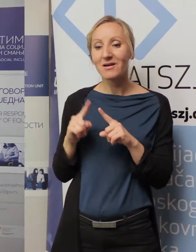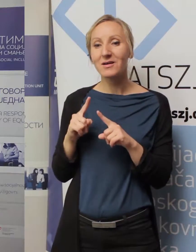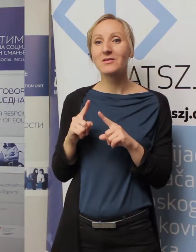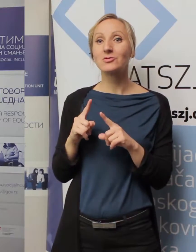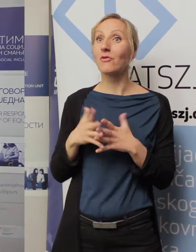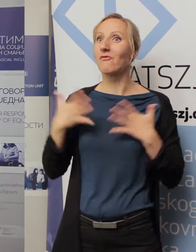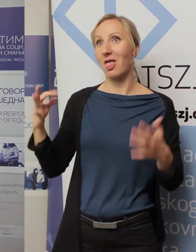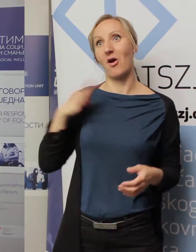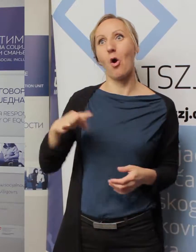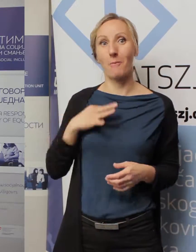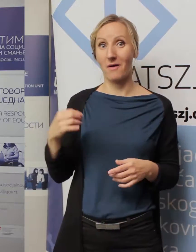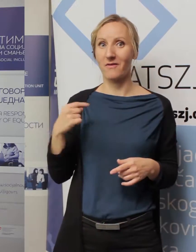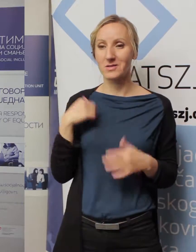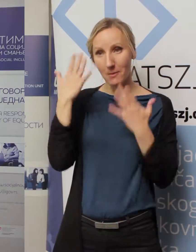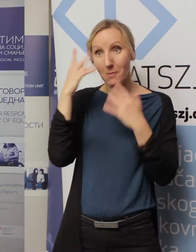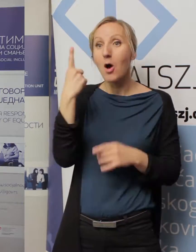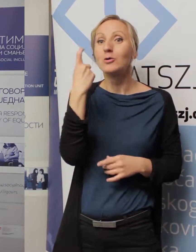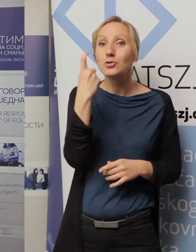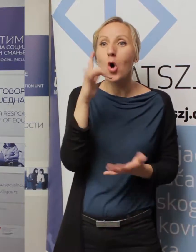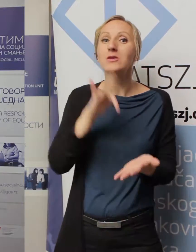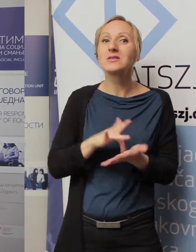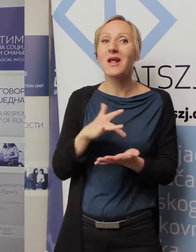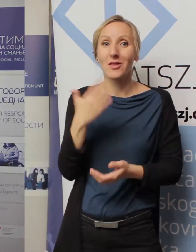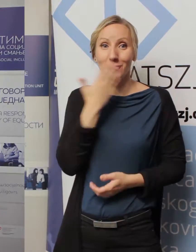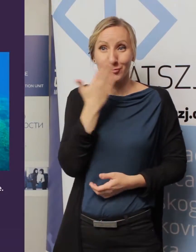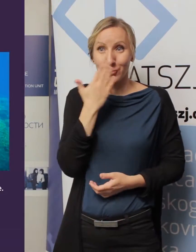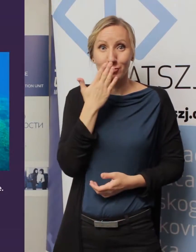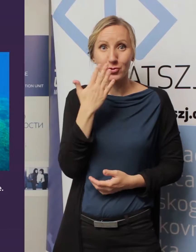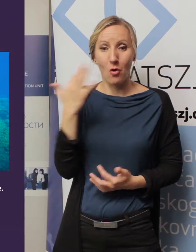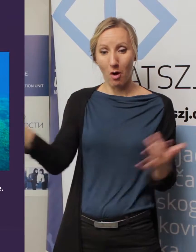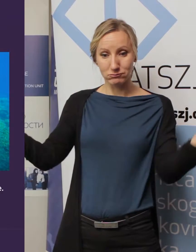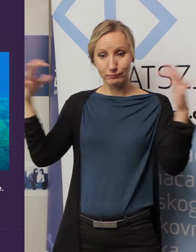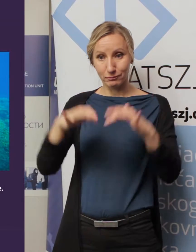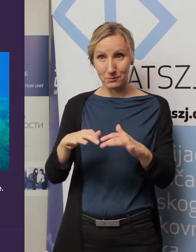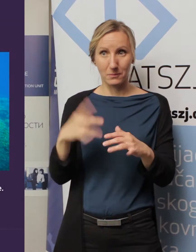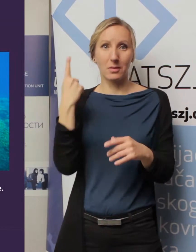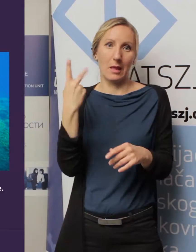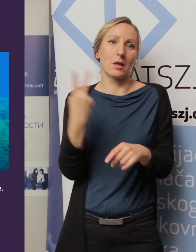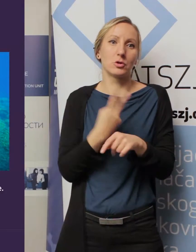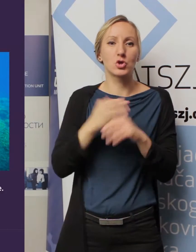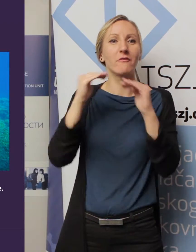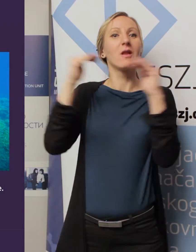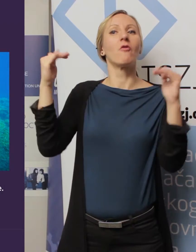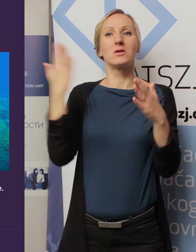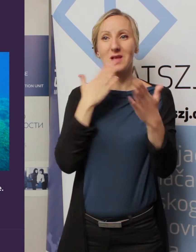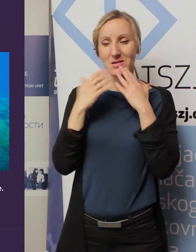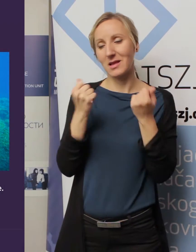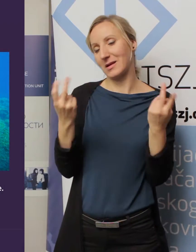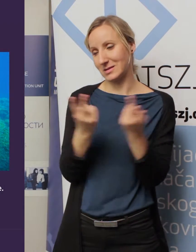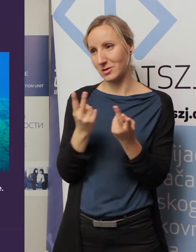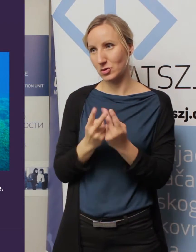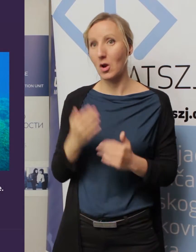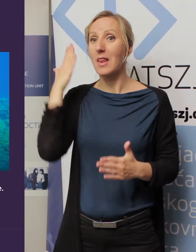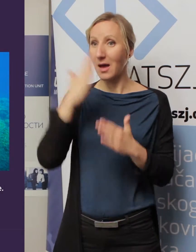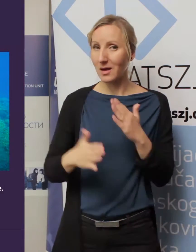je zaista velika obaveza brinuti o 100 srednjoškolaca koji dođu na jedan nacionalni sastanak, na primjer, i slično.